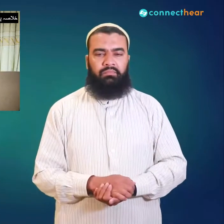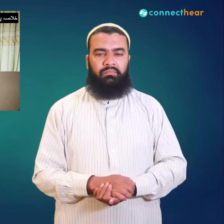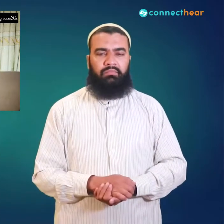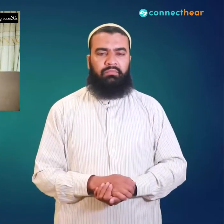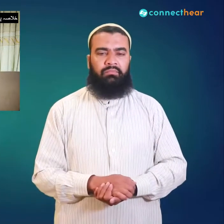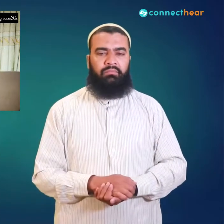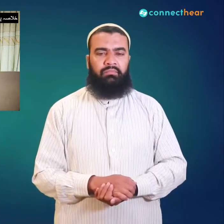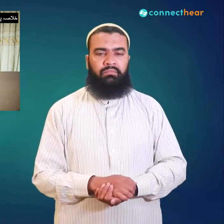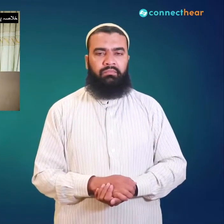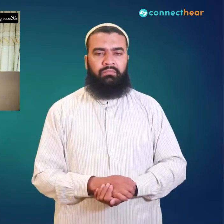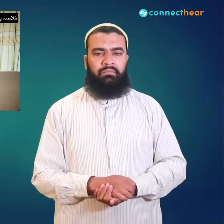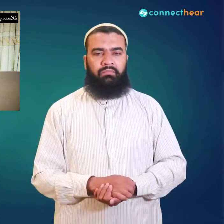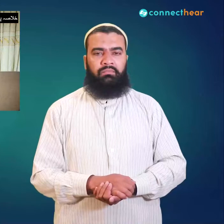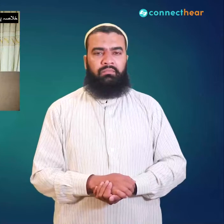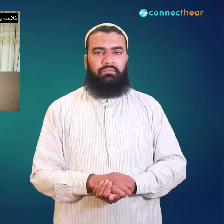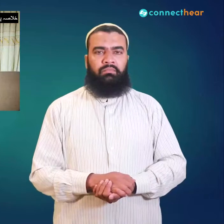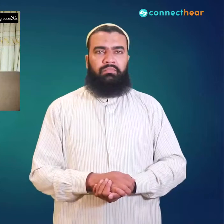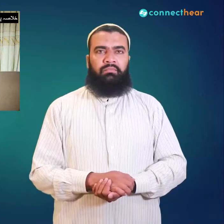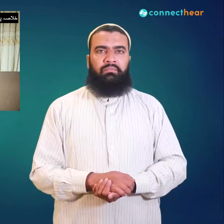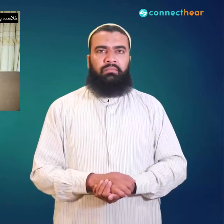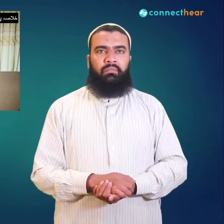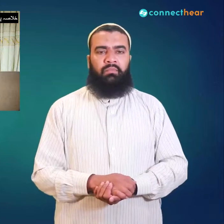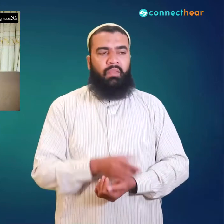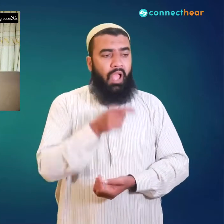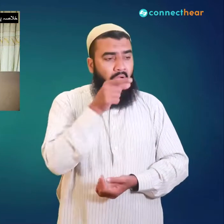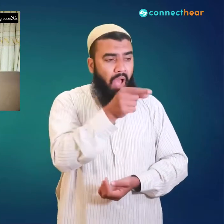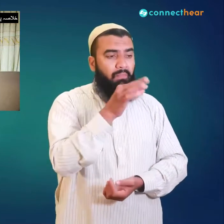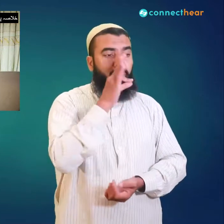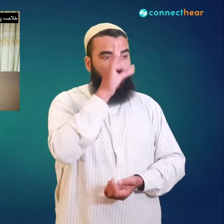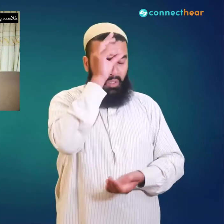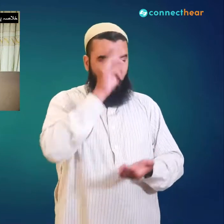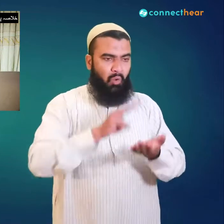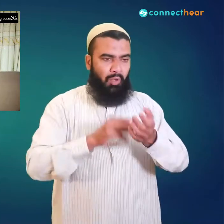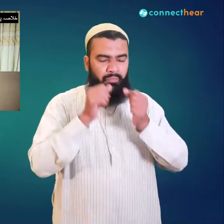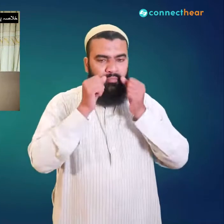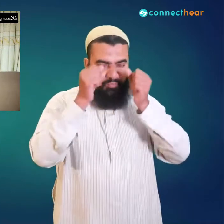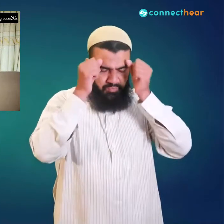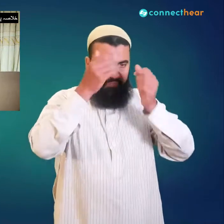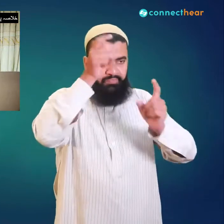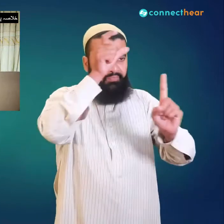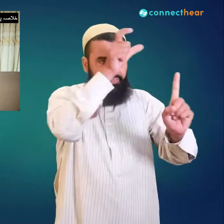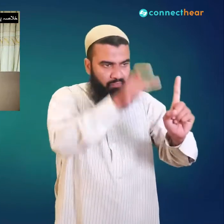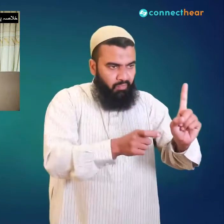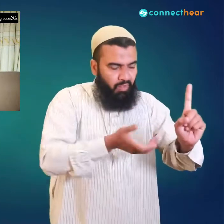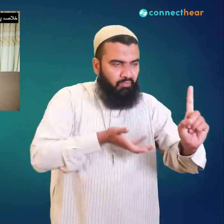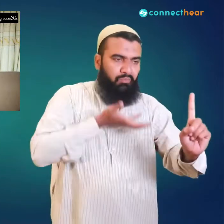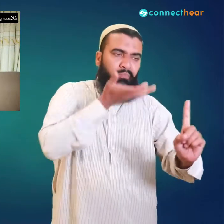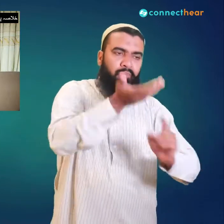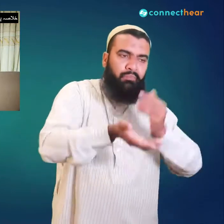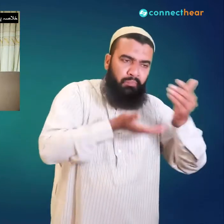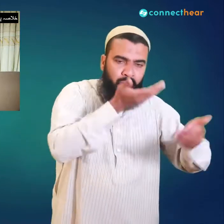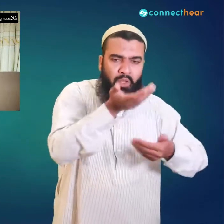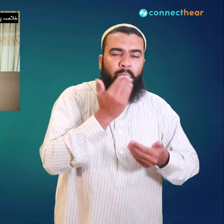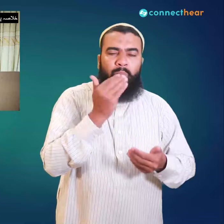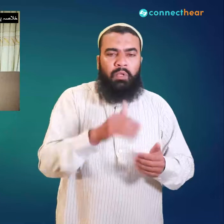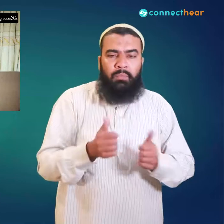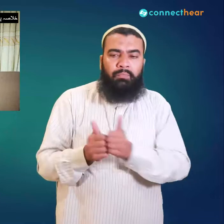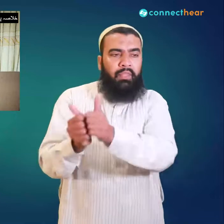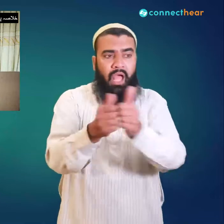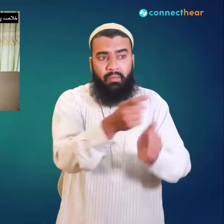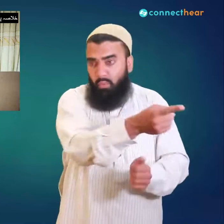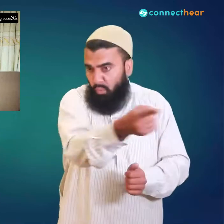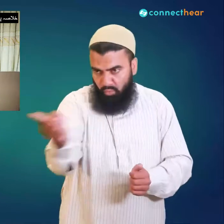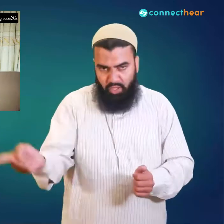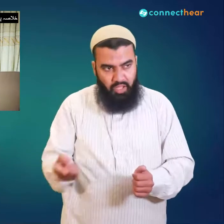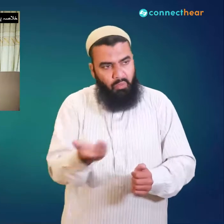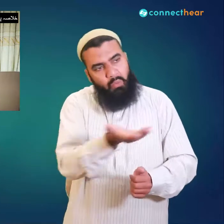يُصِيبَنَا إِلَّا مَا كَتَبَ اللَّهُ لَنَا، آپ فرما دیجیے ہمارے لیے وہ ہے، ہمیں وہ پہنچے گا جو اللہ نے ہمارے لیے